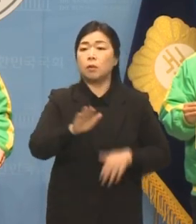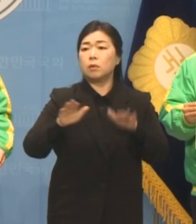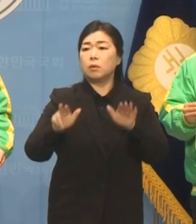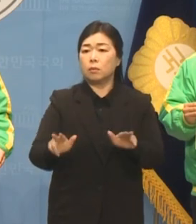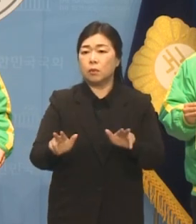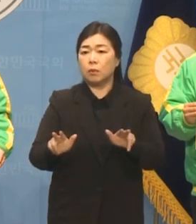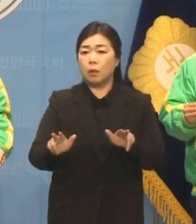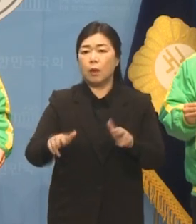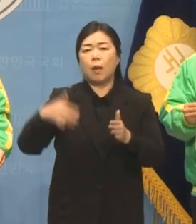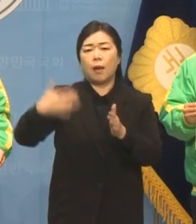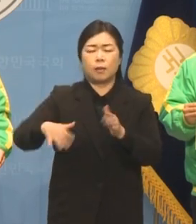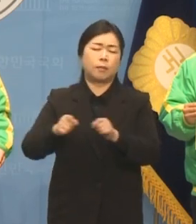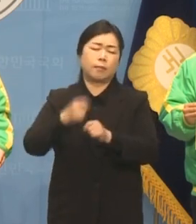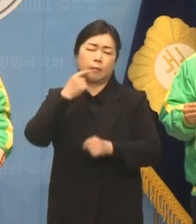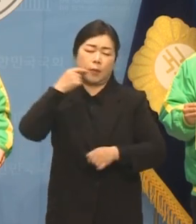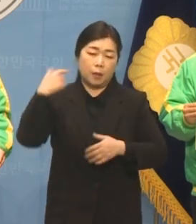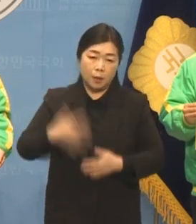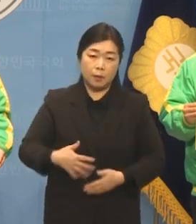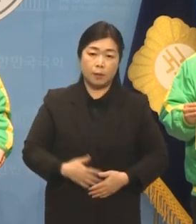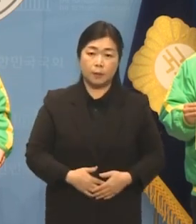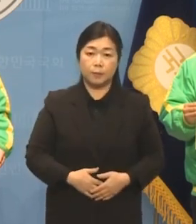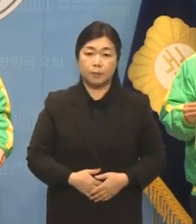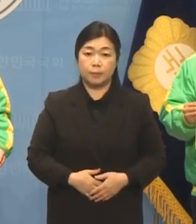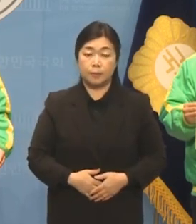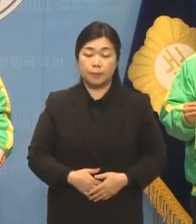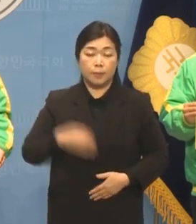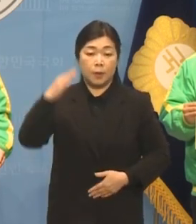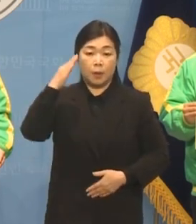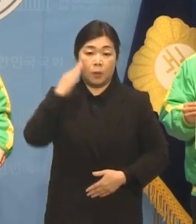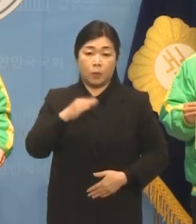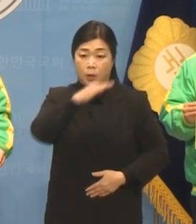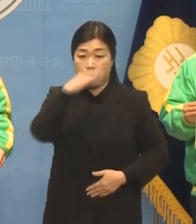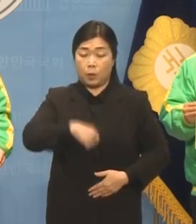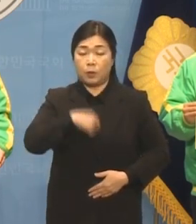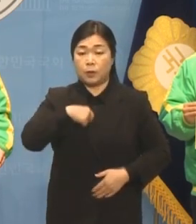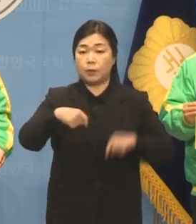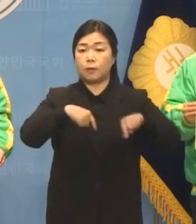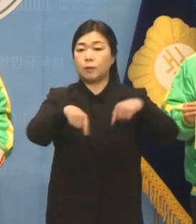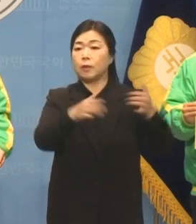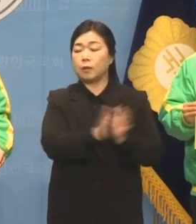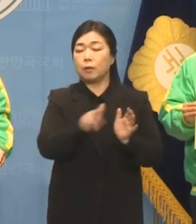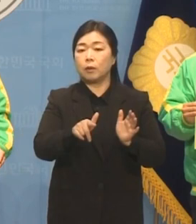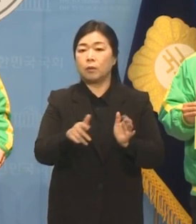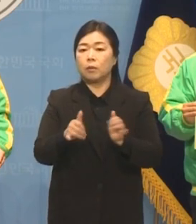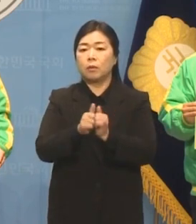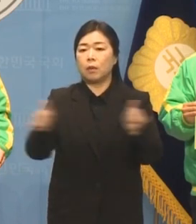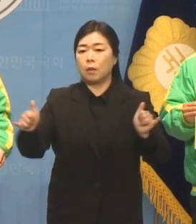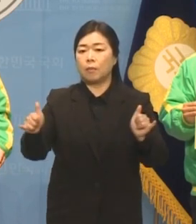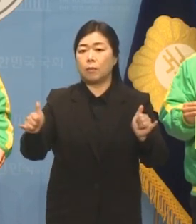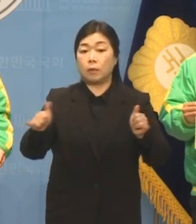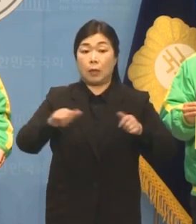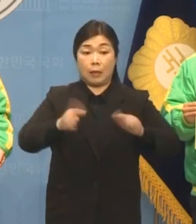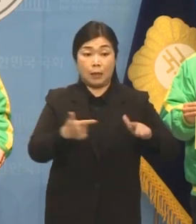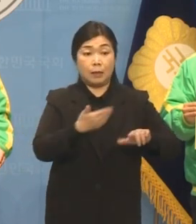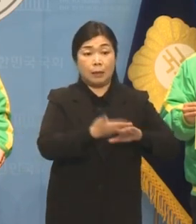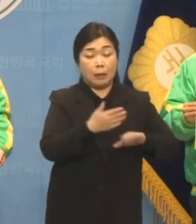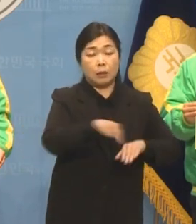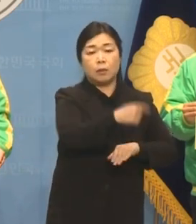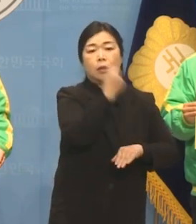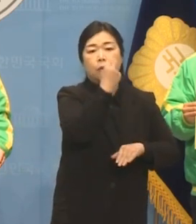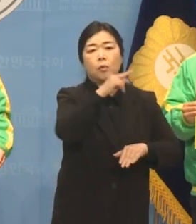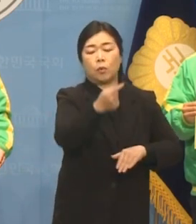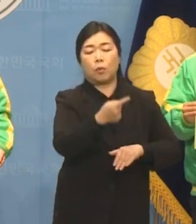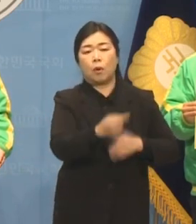길은 너무 멉니다. 녹색정의당은 비인간 동물의 존재를 그 자체로 존중하고 동물 학대를